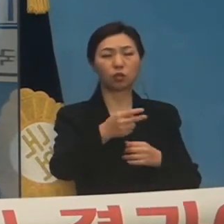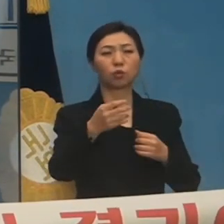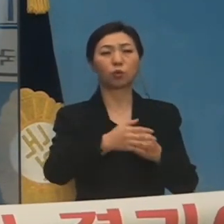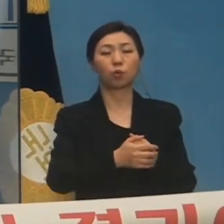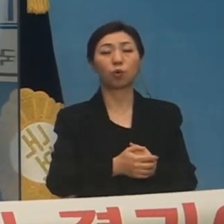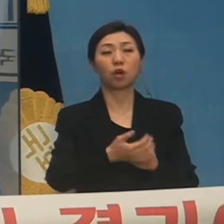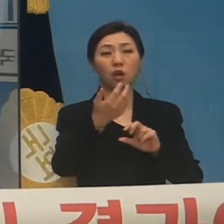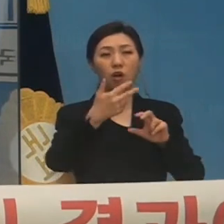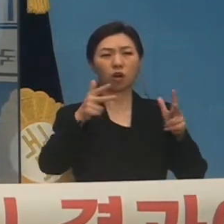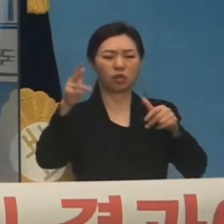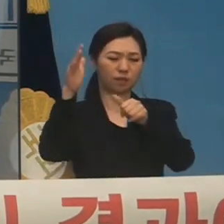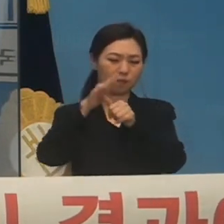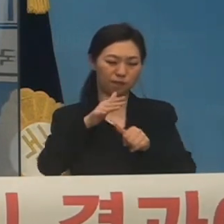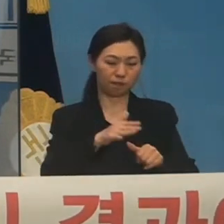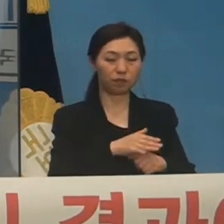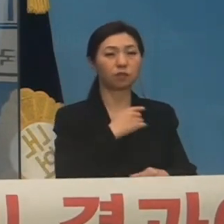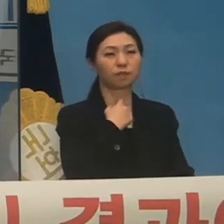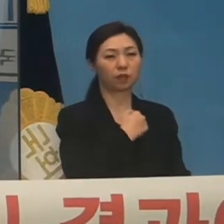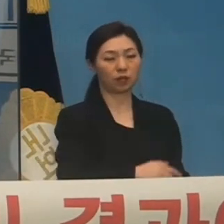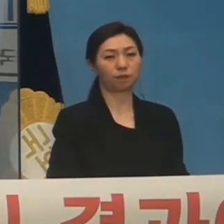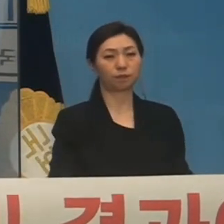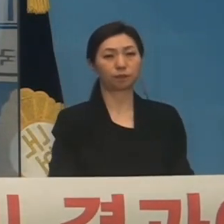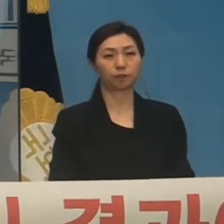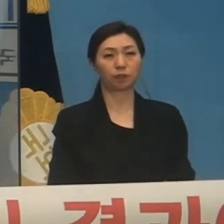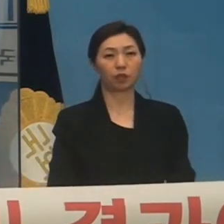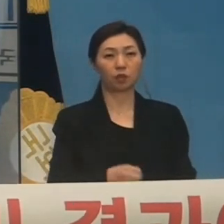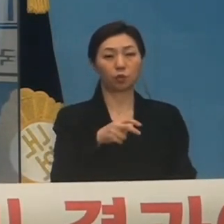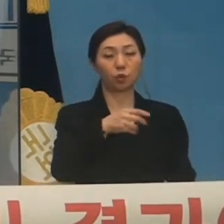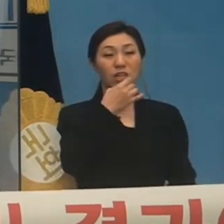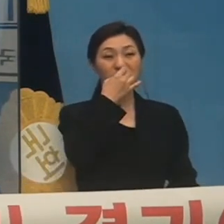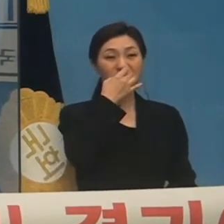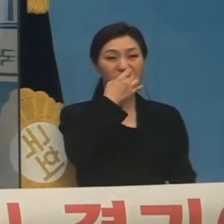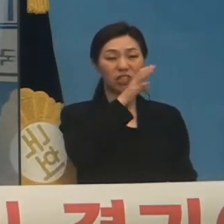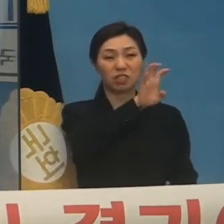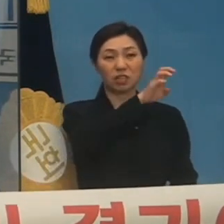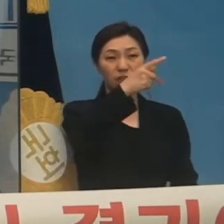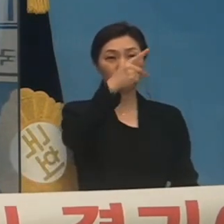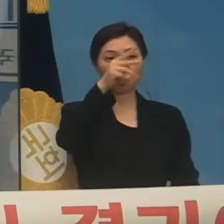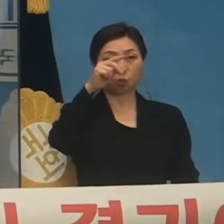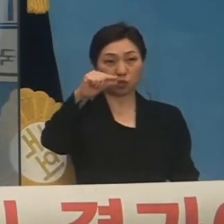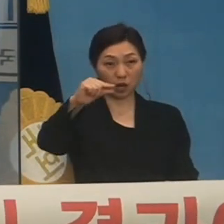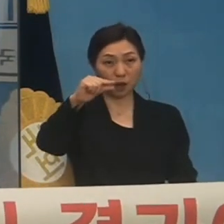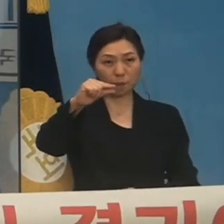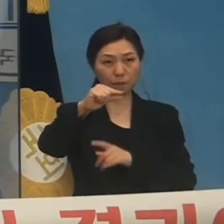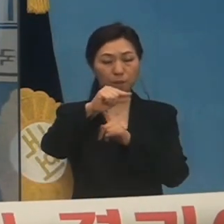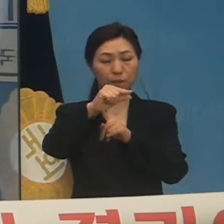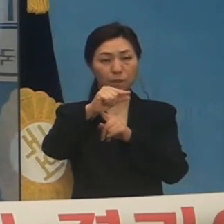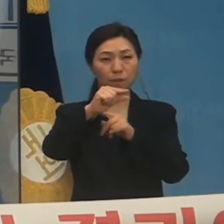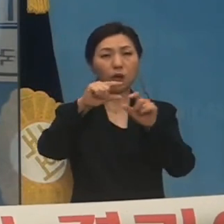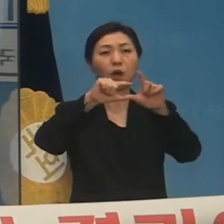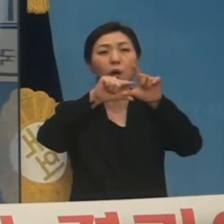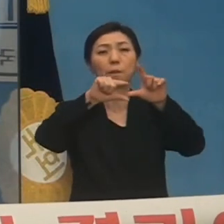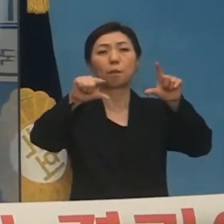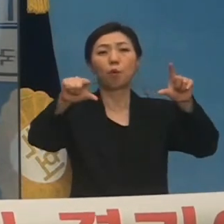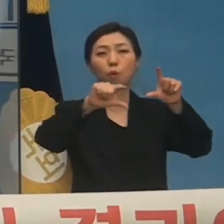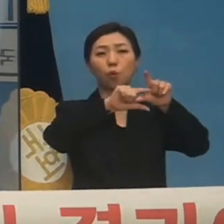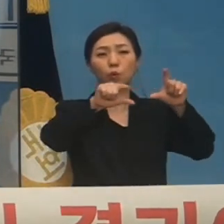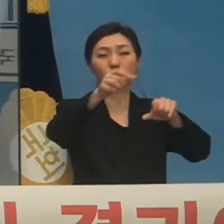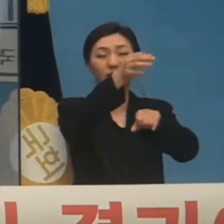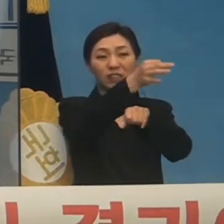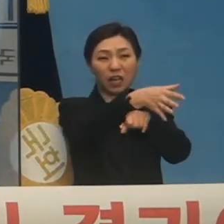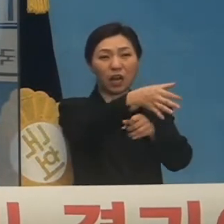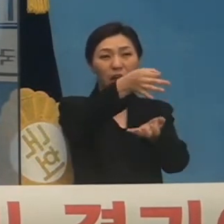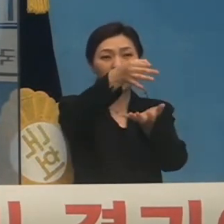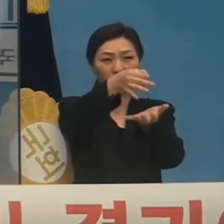유찰로 이어졌습니다. 또한 조곡 40kg당 평균 매입 가격이